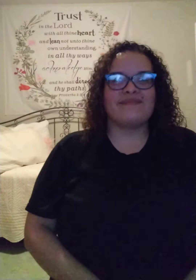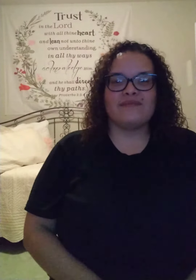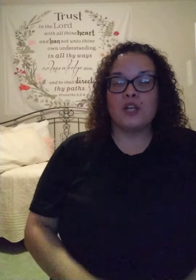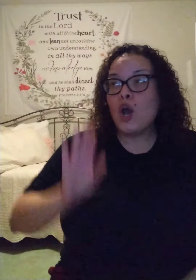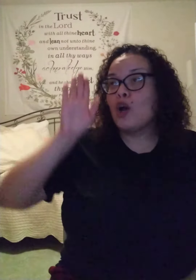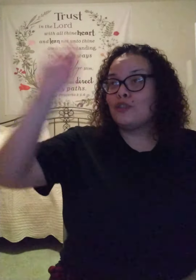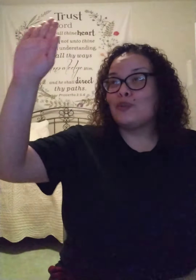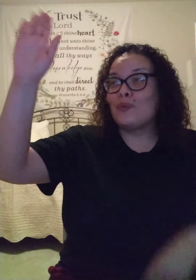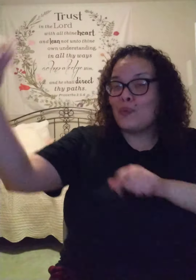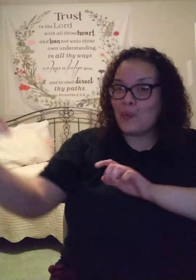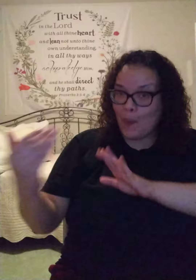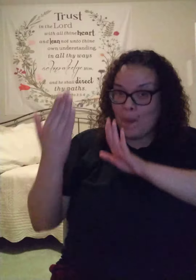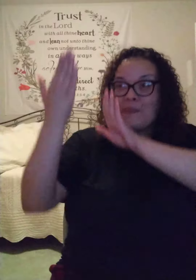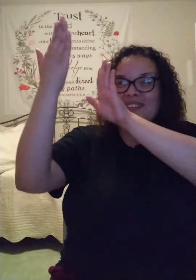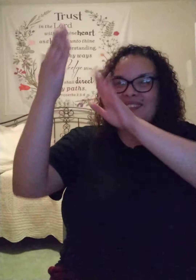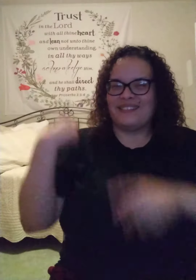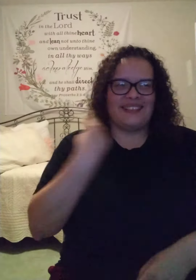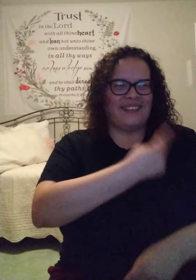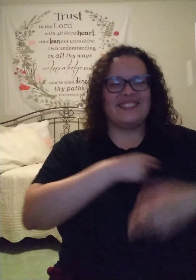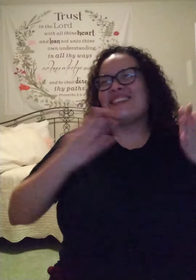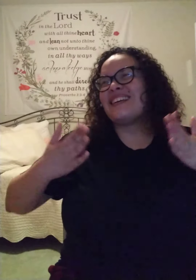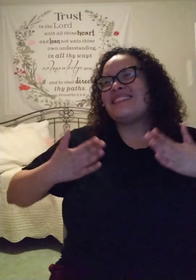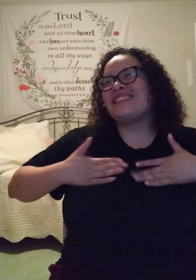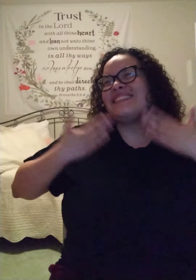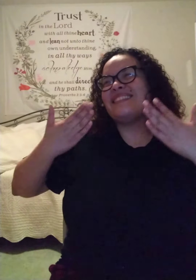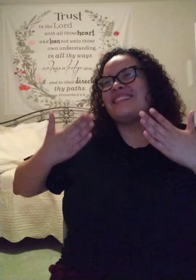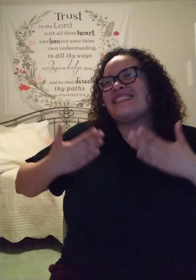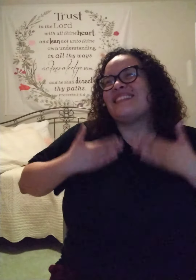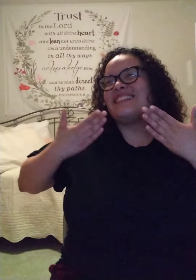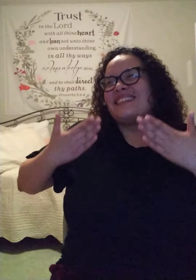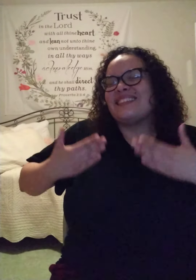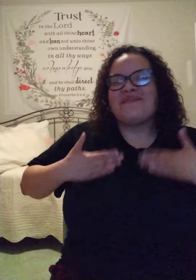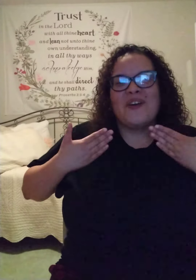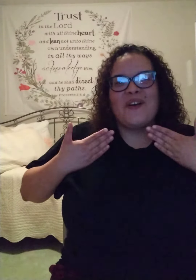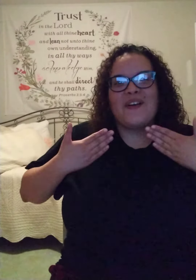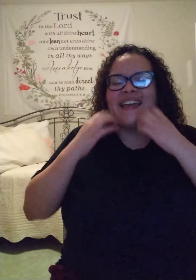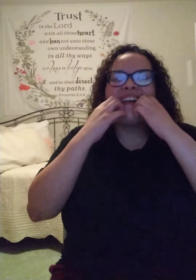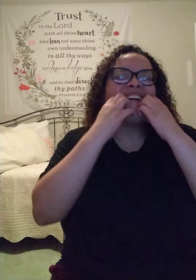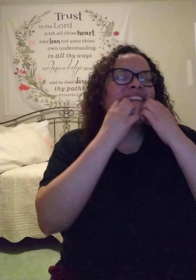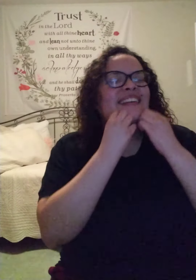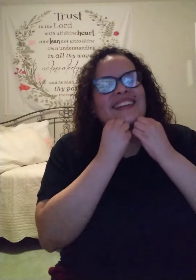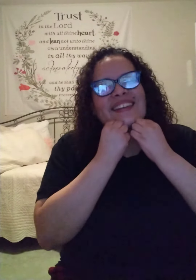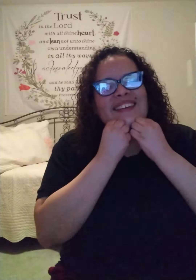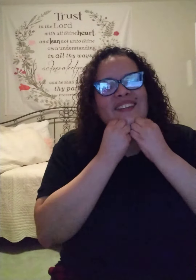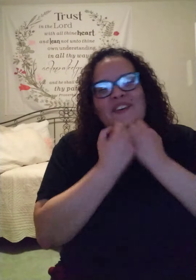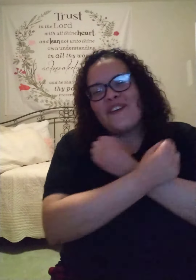Tu presencia gozaremos, querido